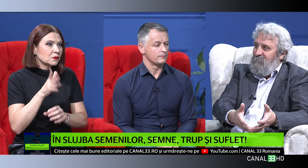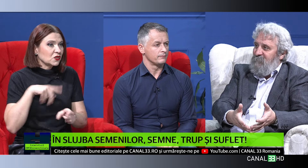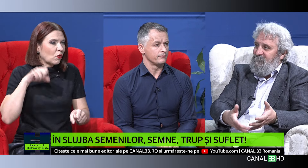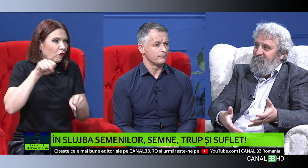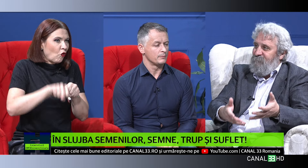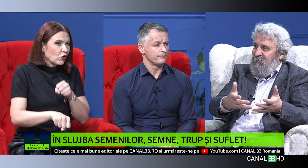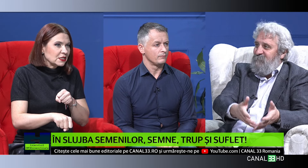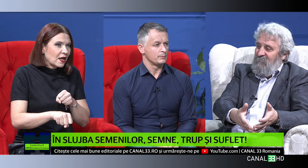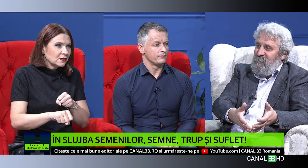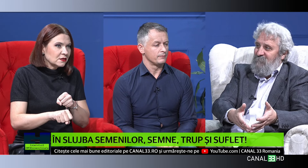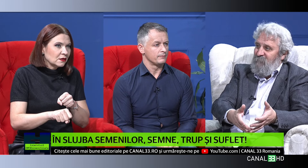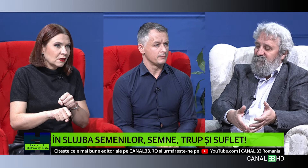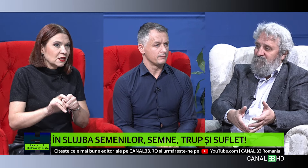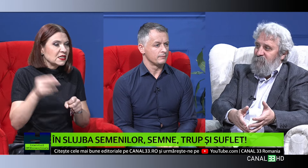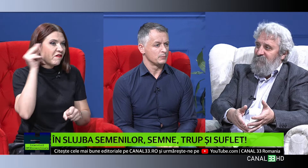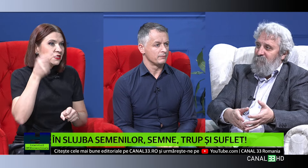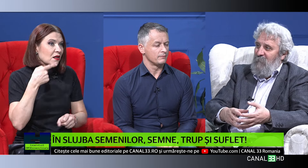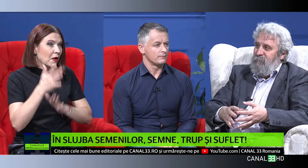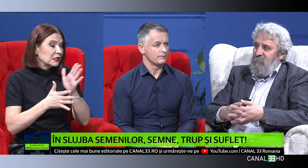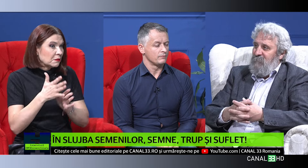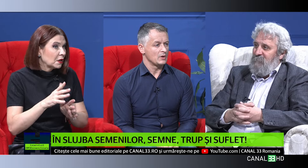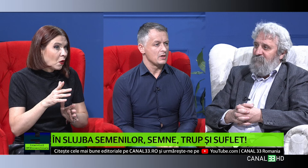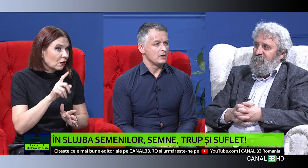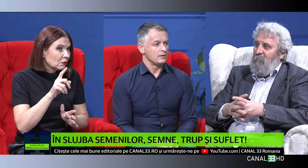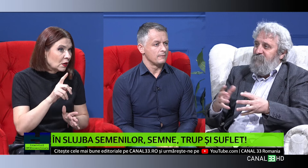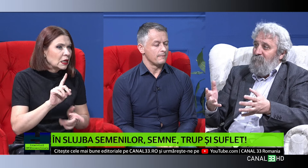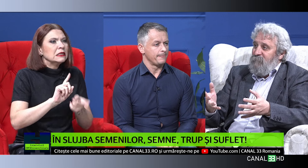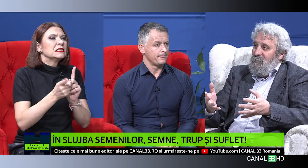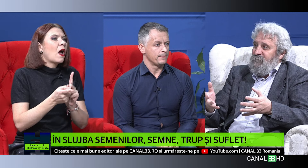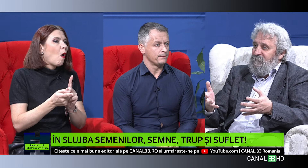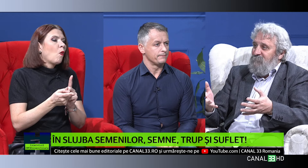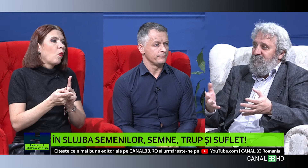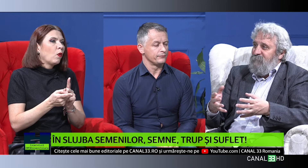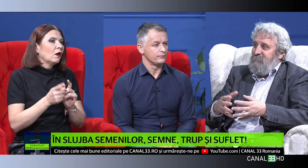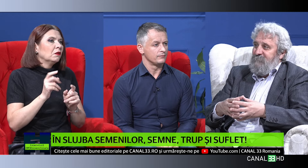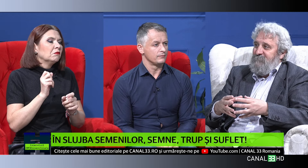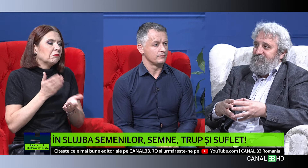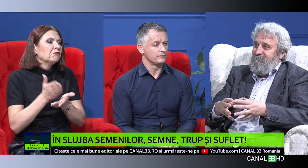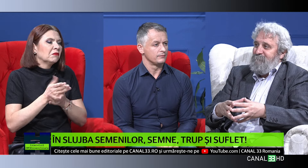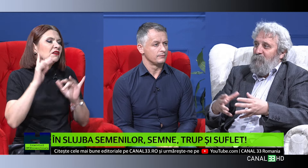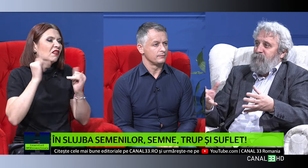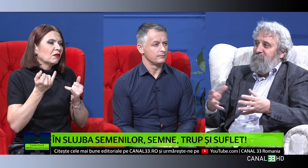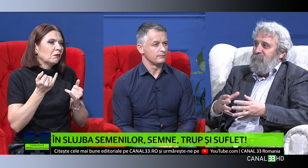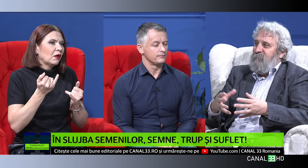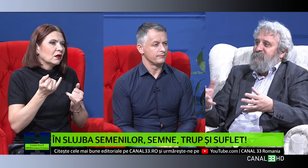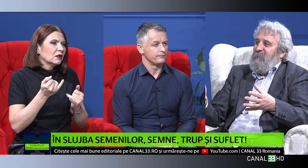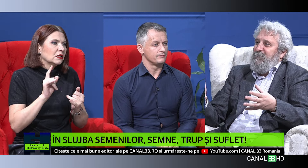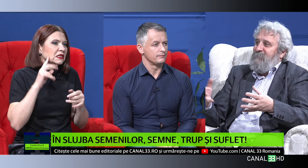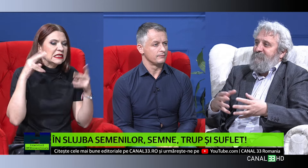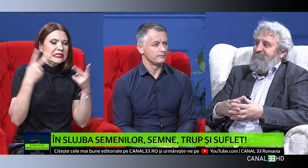de realitate să învețe acest limbaj, sau de multe ori se întâmplă să, nu știu, să se înțeleagă